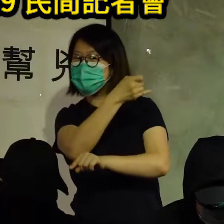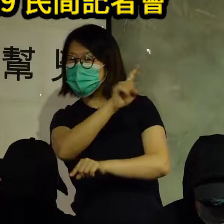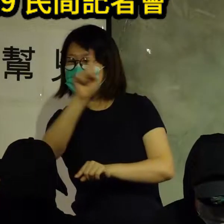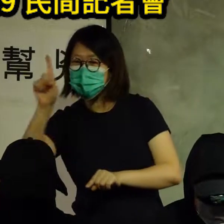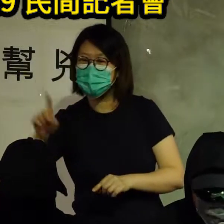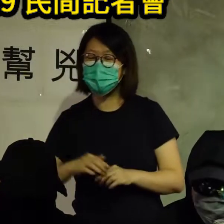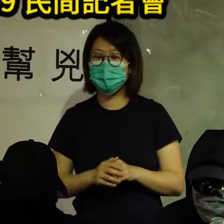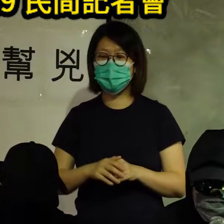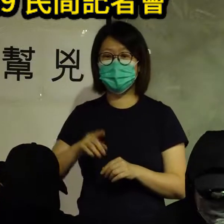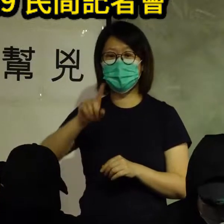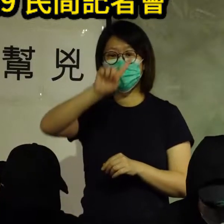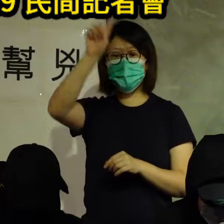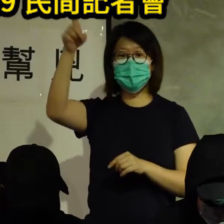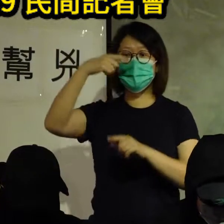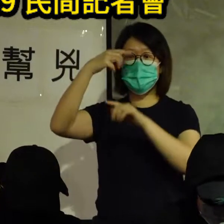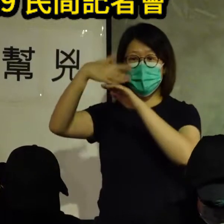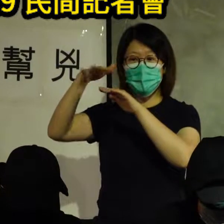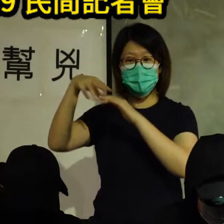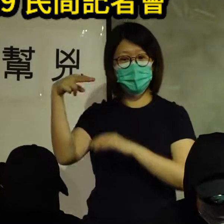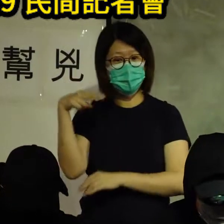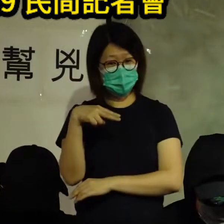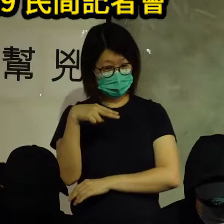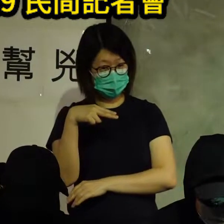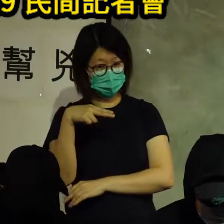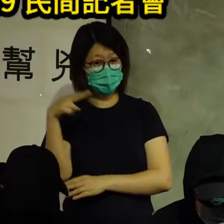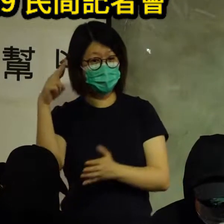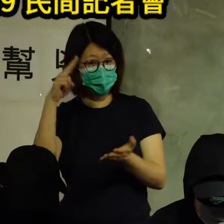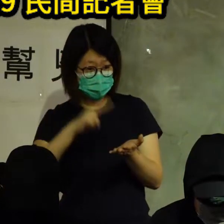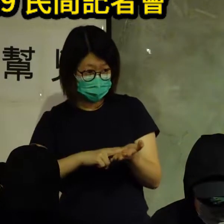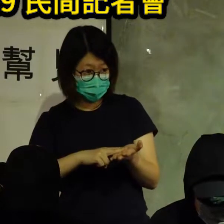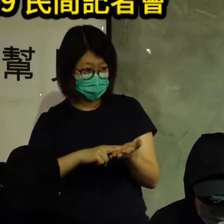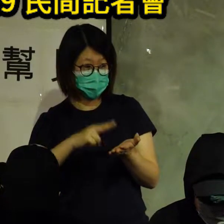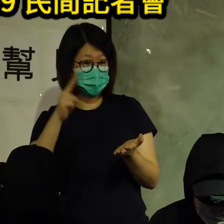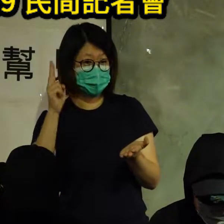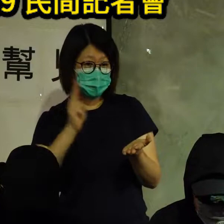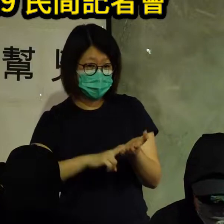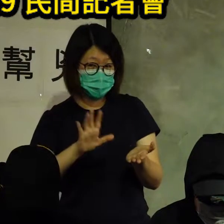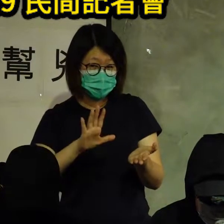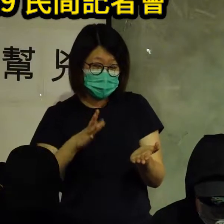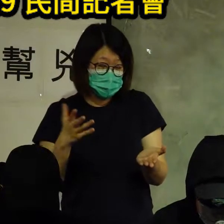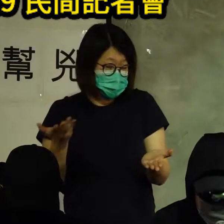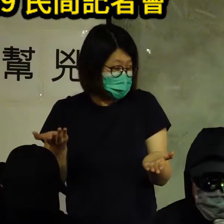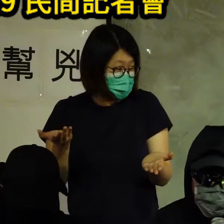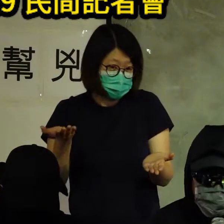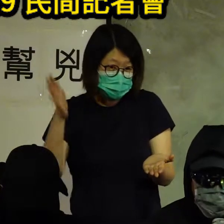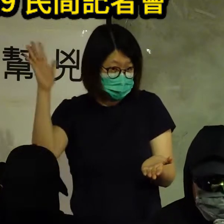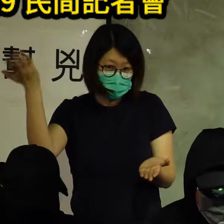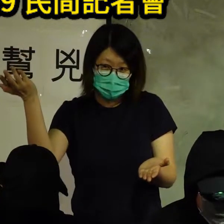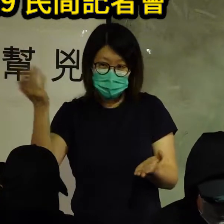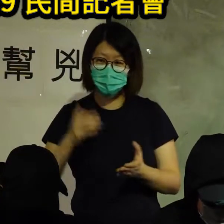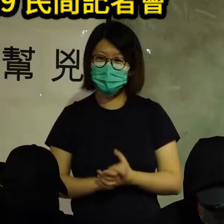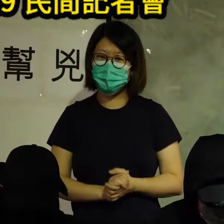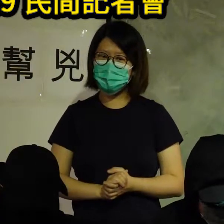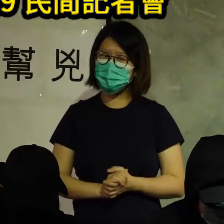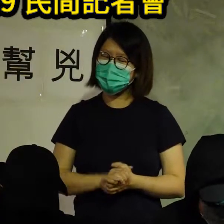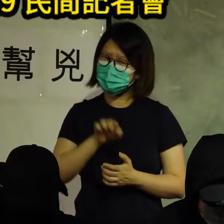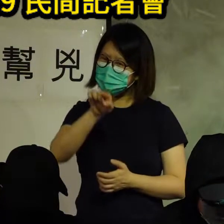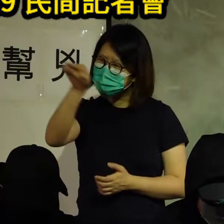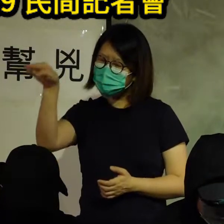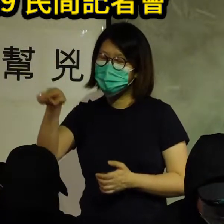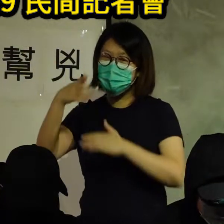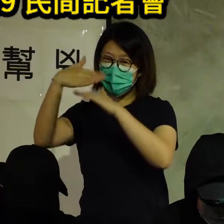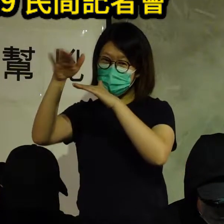香港人能夠多加提防和反擊盡量在社交平台上澄清和導出真相